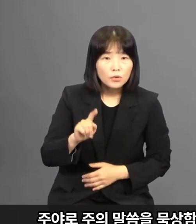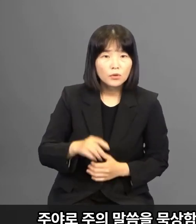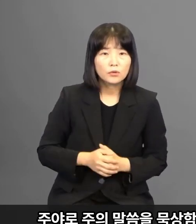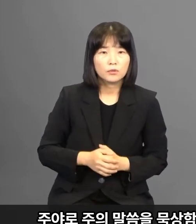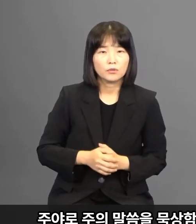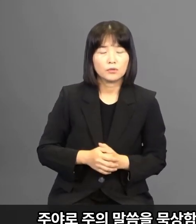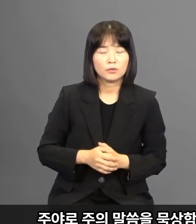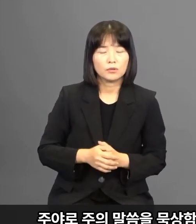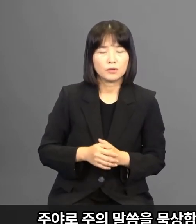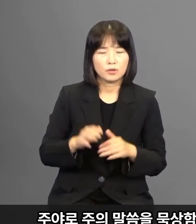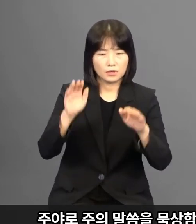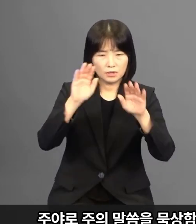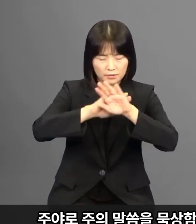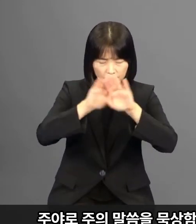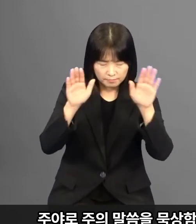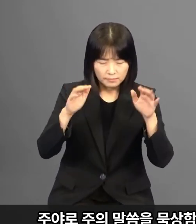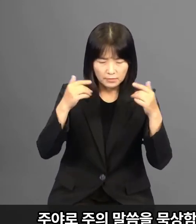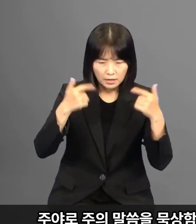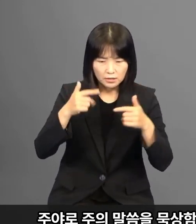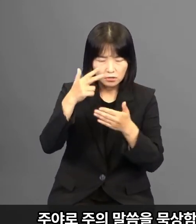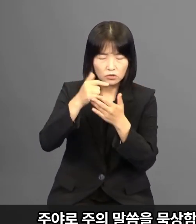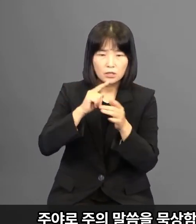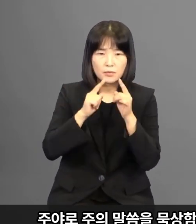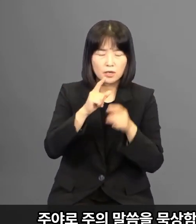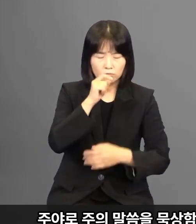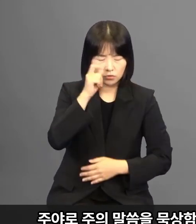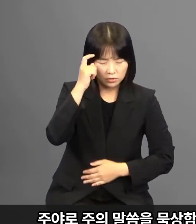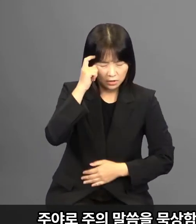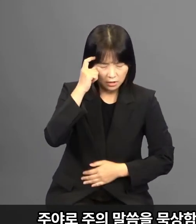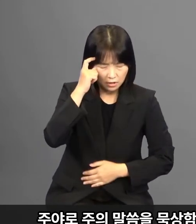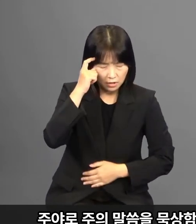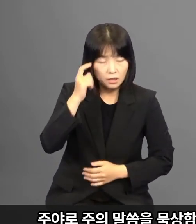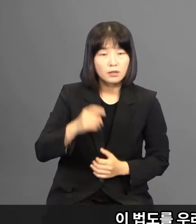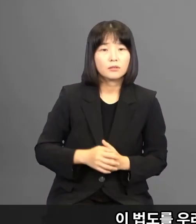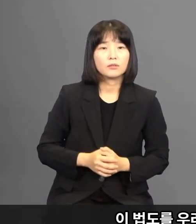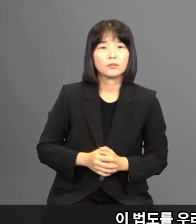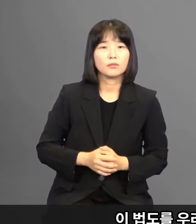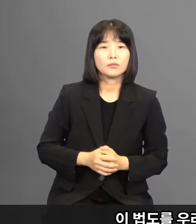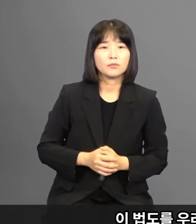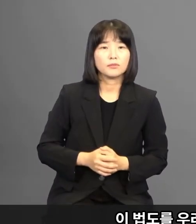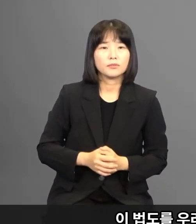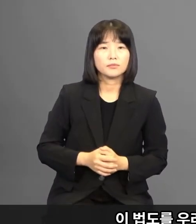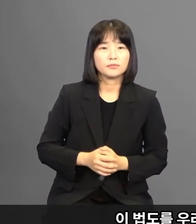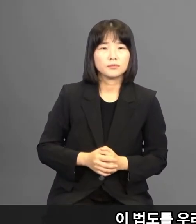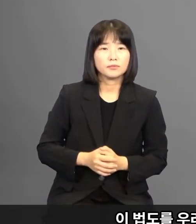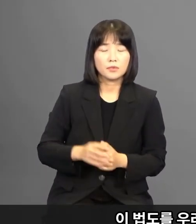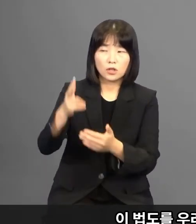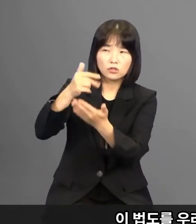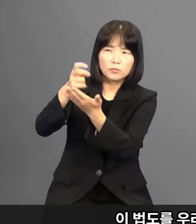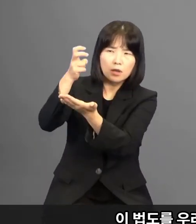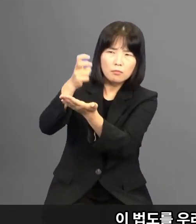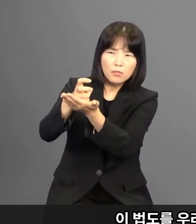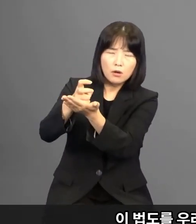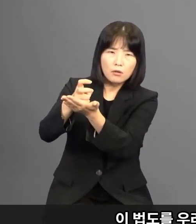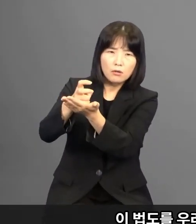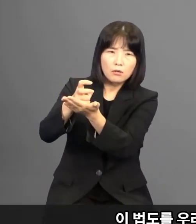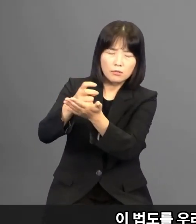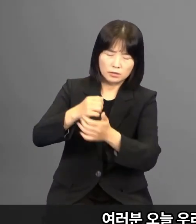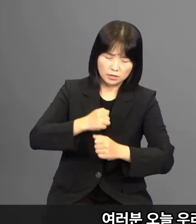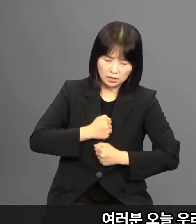주의 말씀을 묵상함으로 나에게 주시는 주님의 이 프리셉트, 이 법도를 우리가 놓치지 않도록 하는